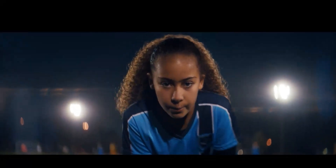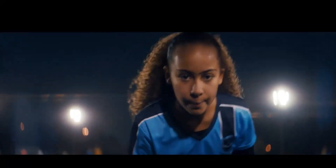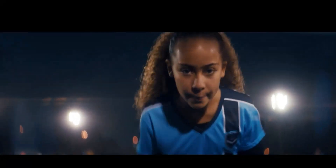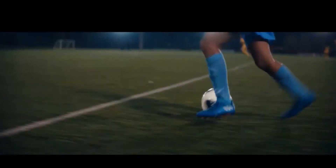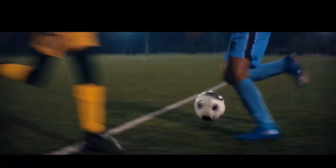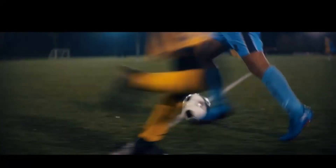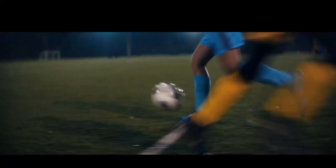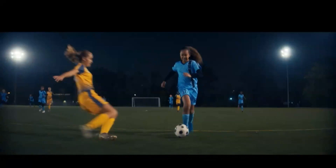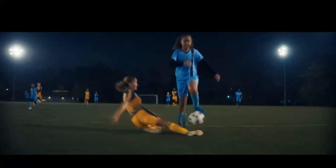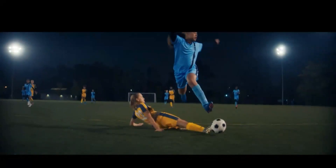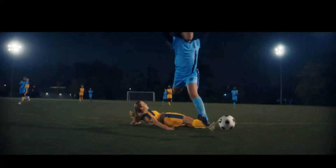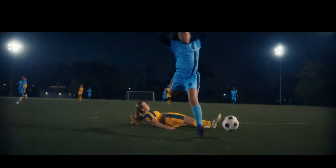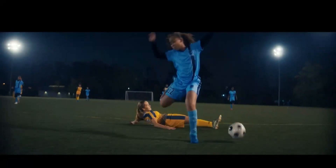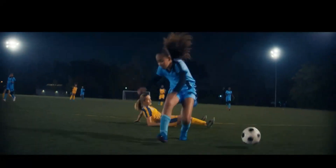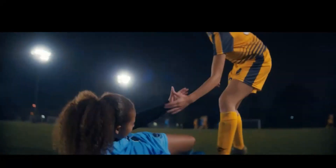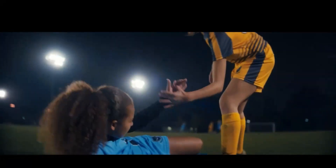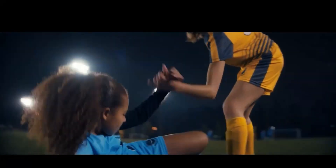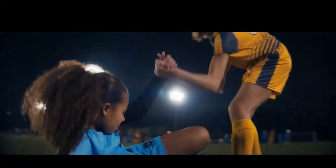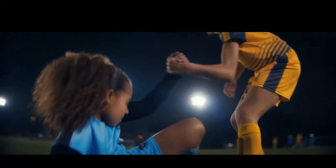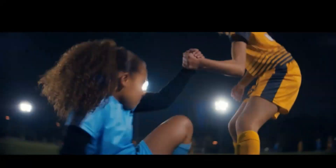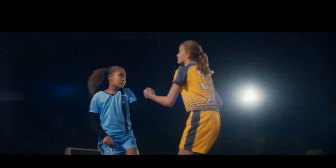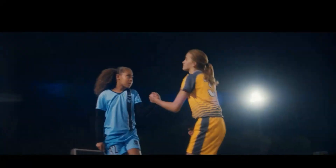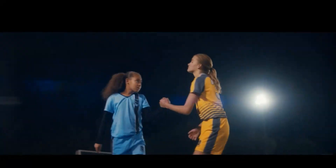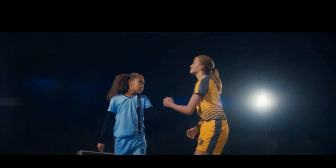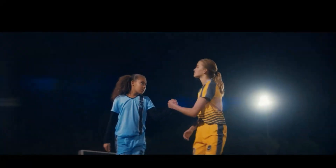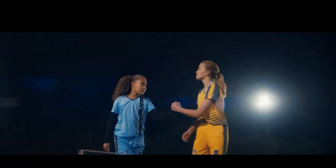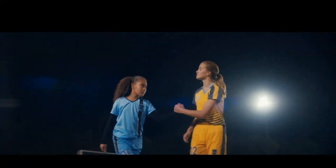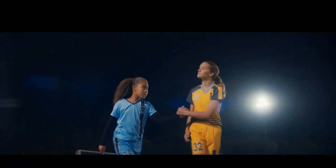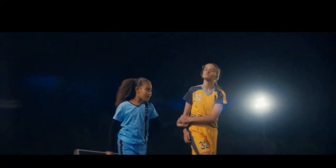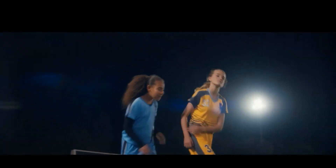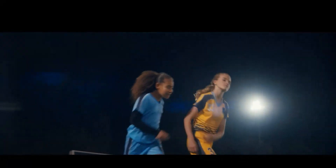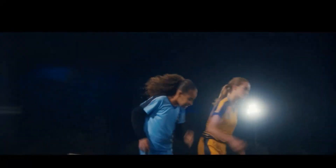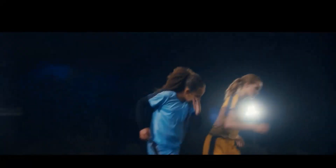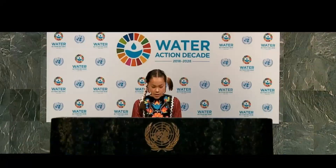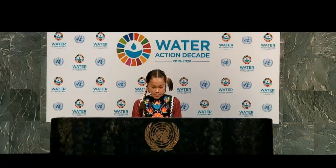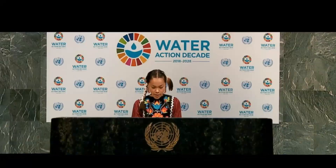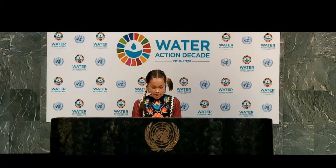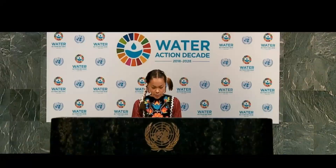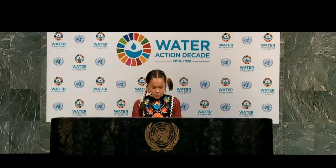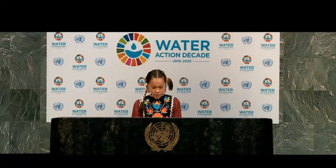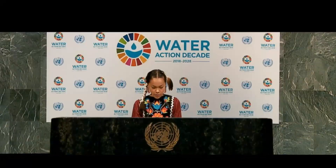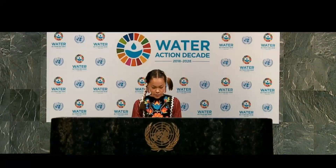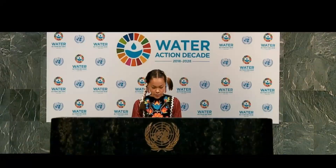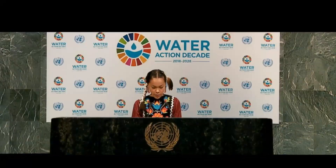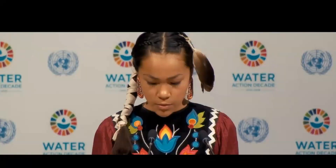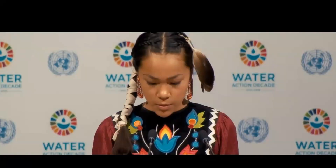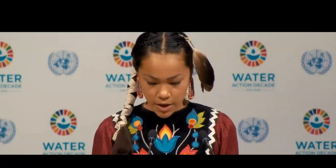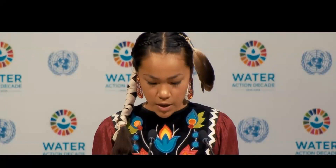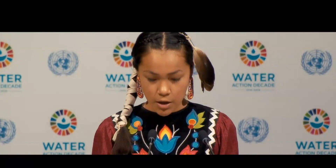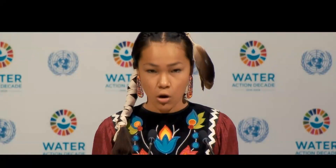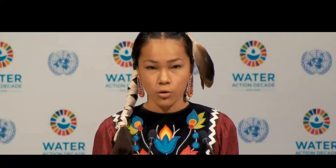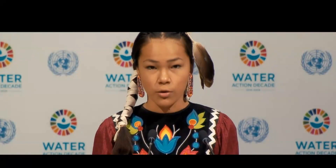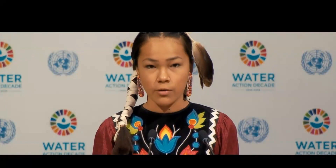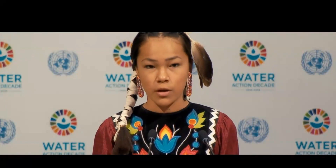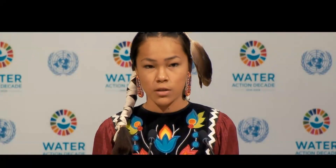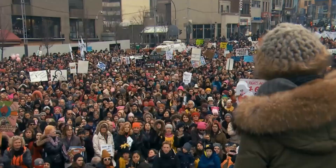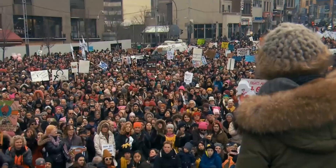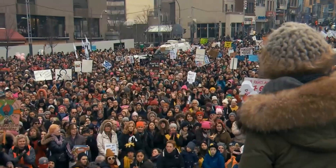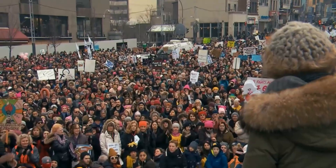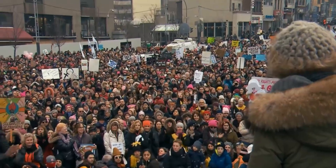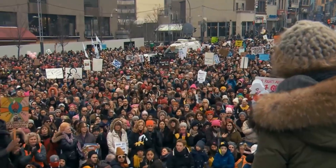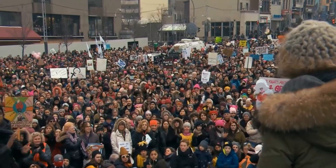on le veut et on le vaut. Parce qu'on sait que lorsqu'un moi devient des